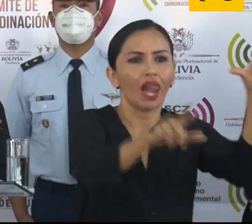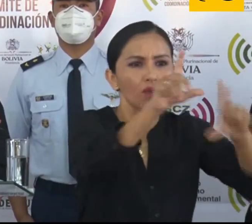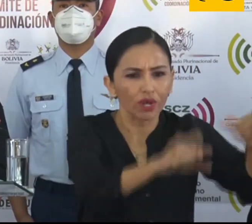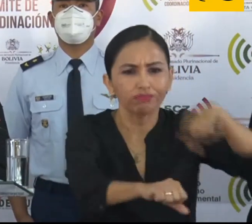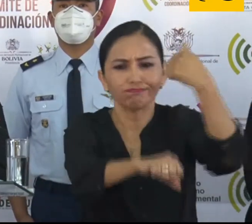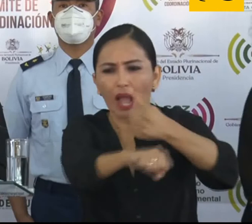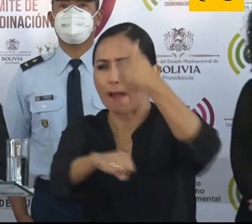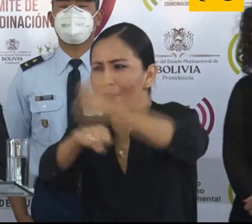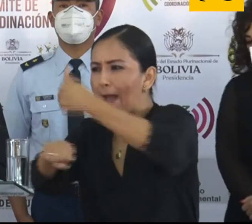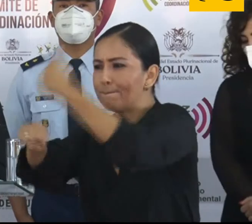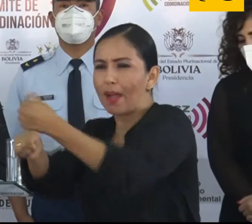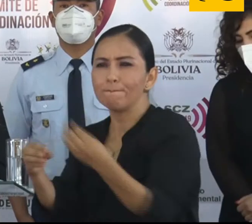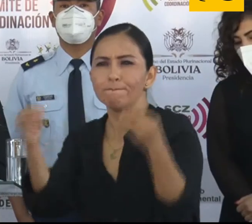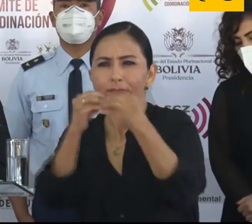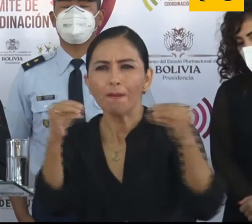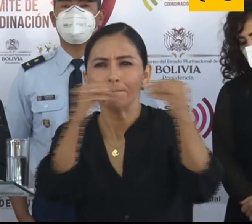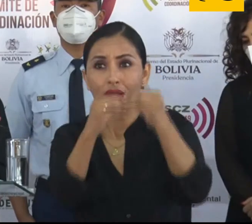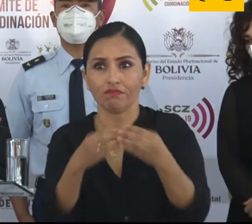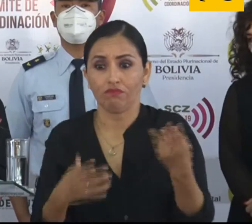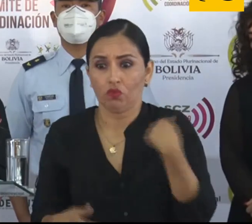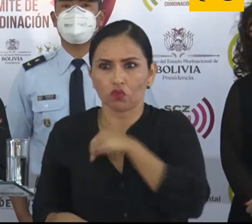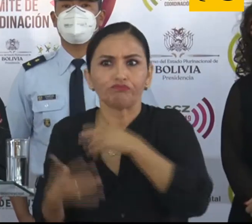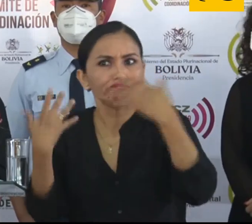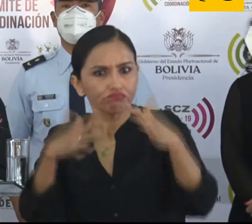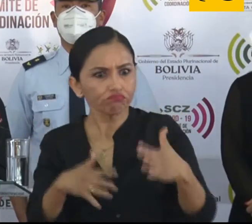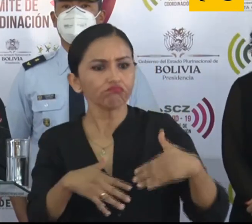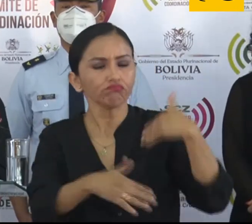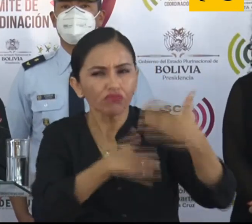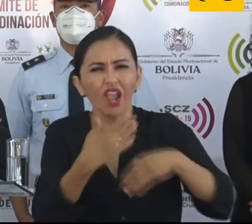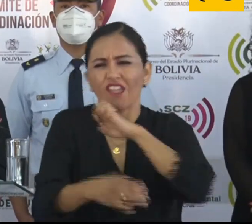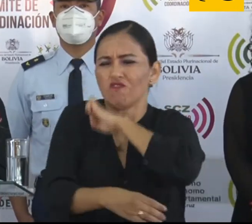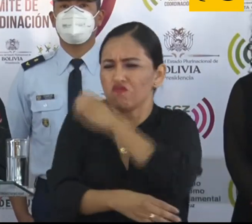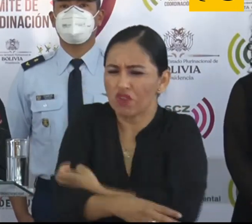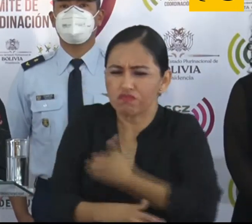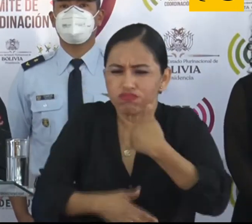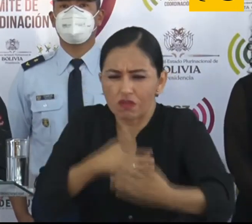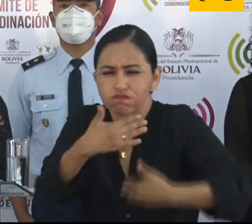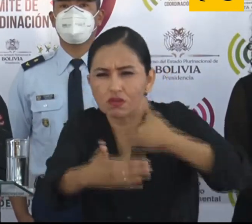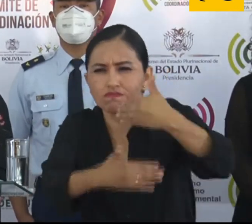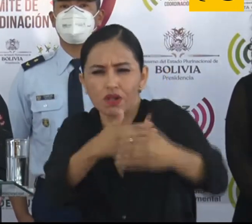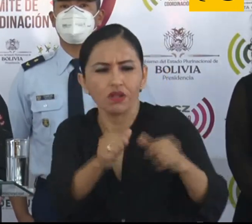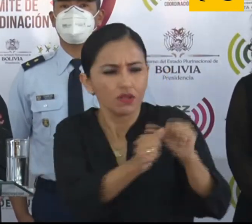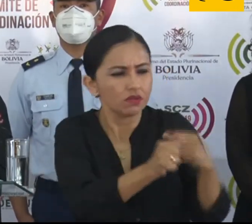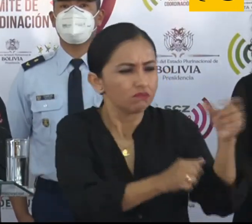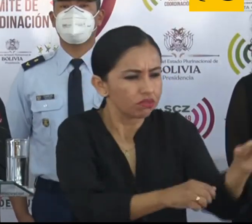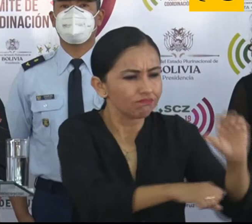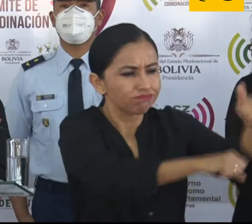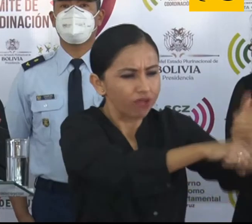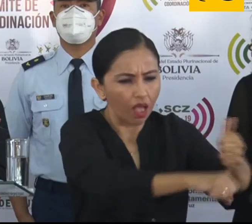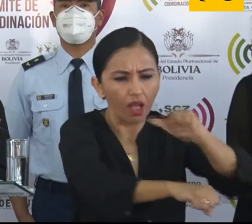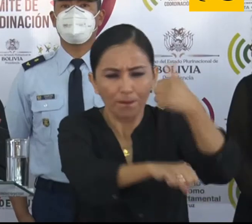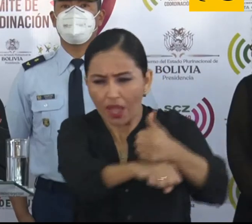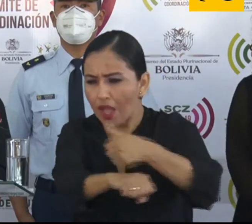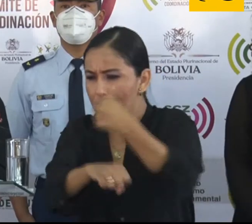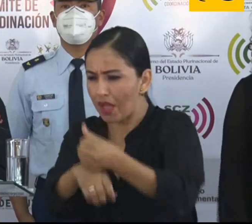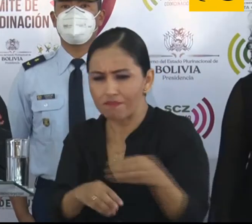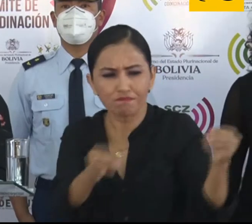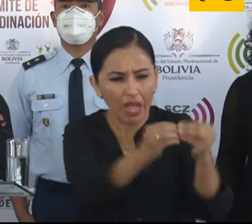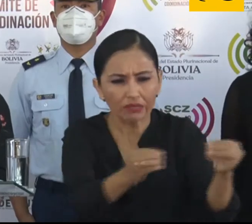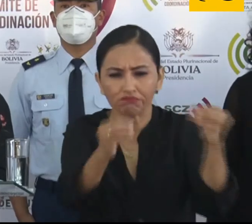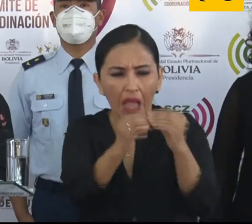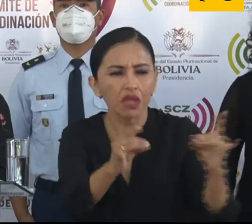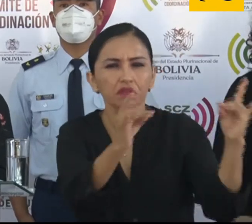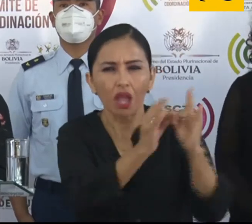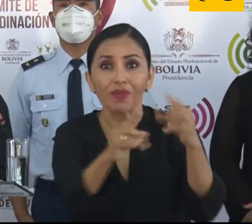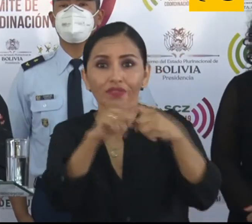COVID. Y hemos hecho todo nuestro esfuerzo en cada uno de estos capítulos. En